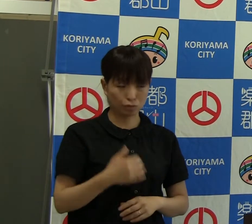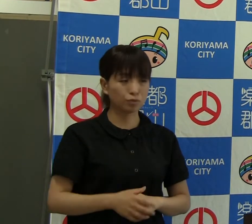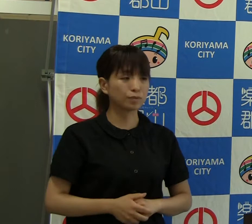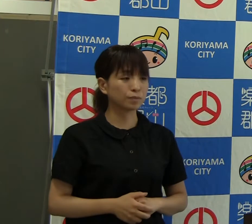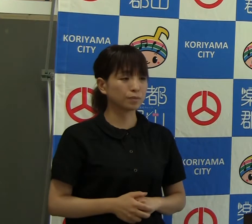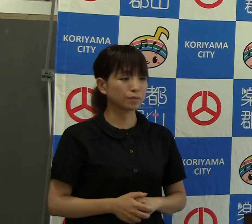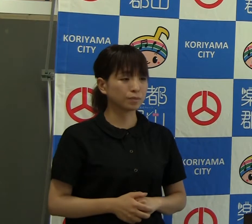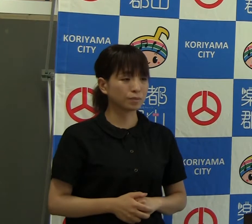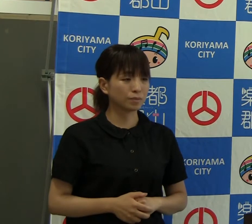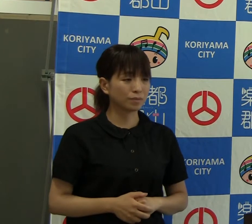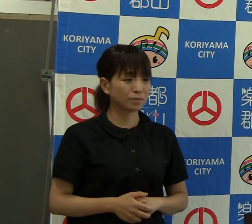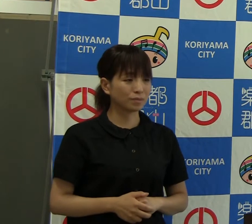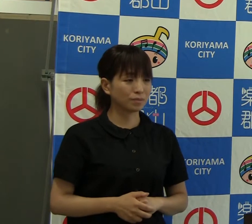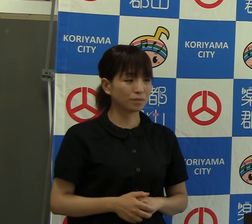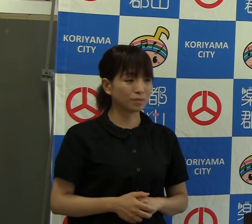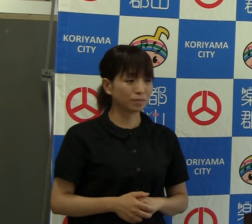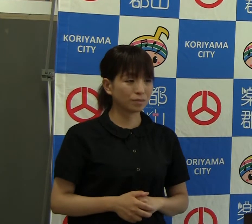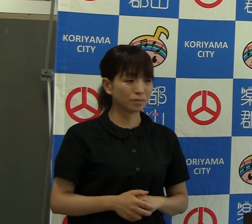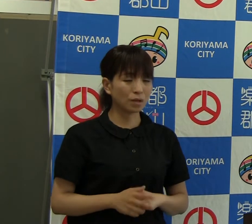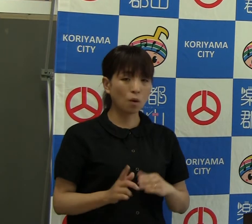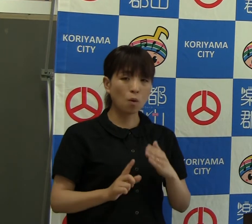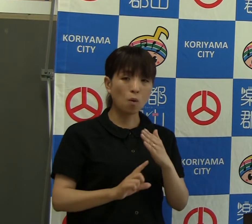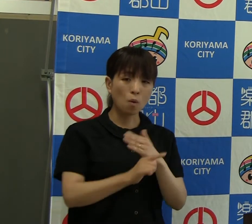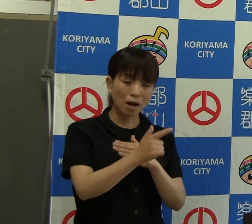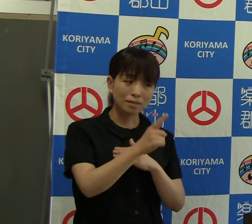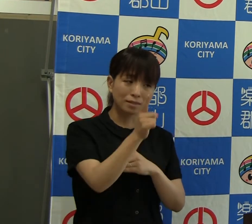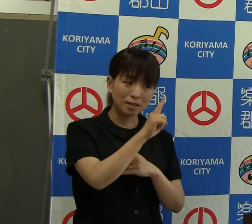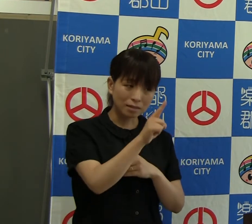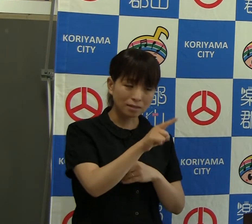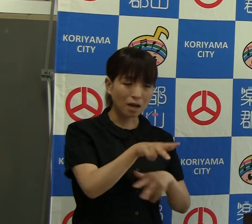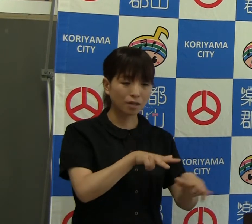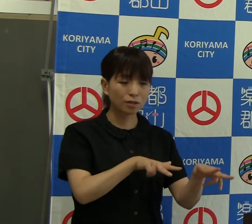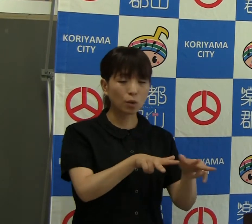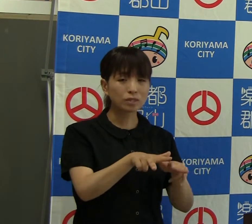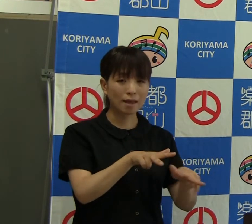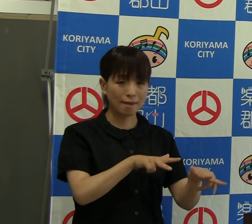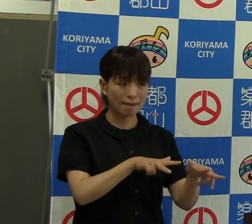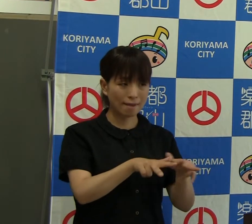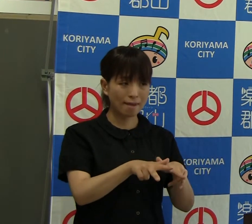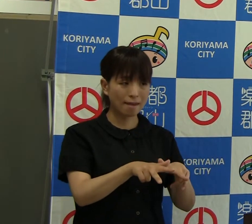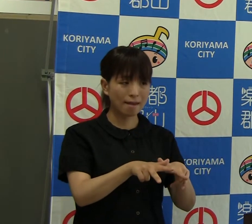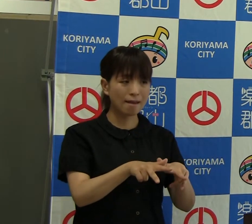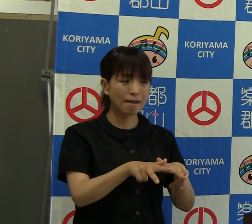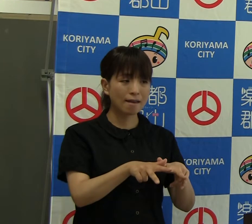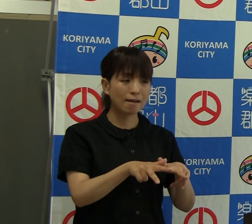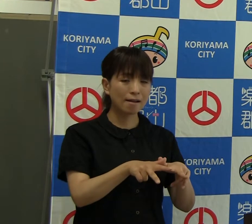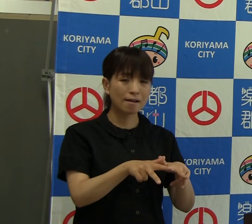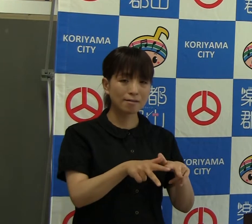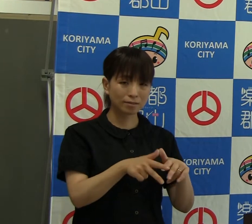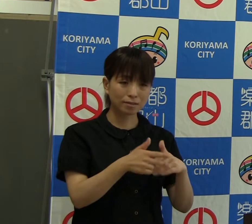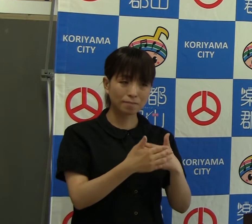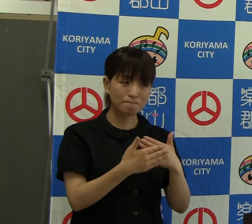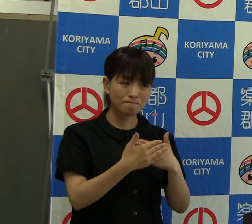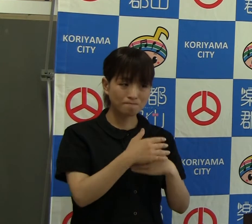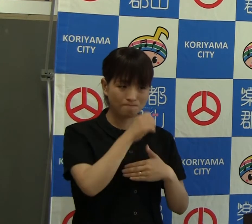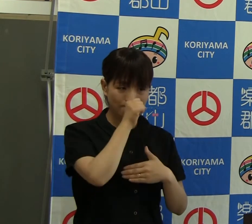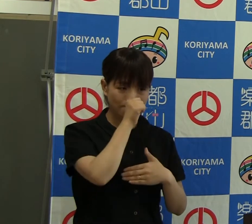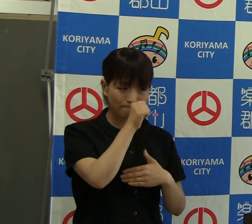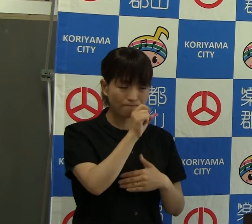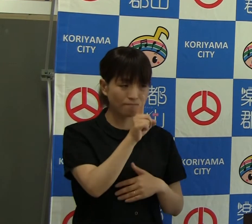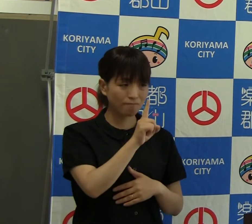ね。それ以外の行政がこういうここにところに関わるメリットっていうのをです